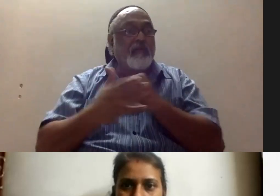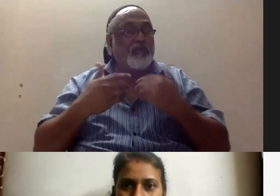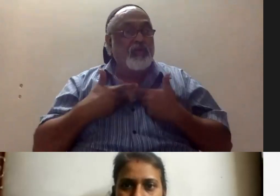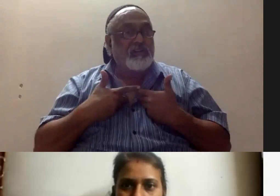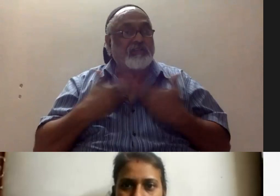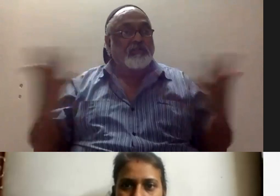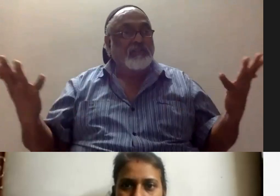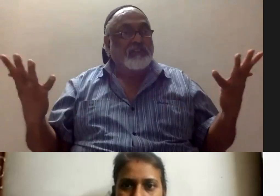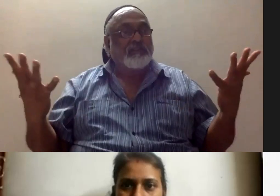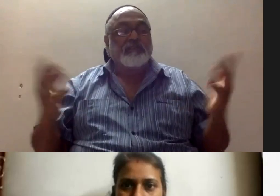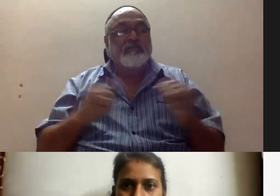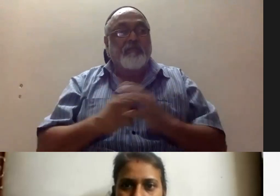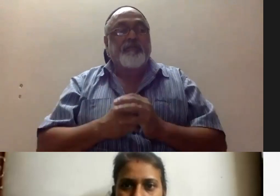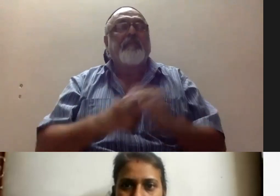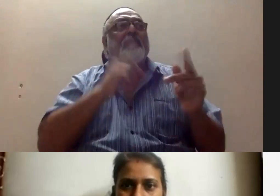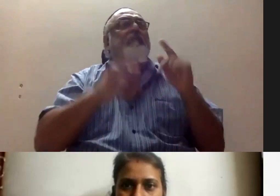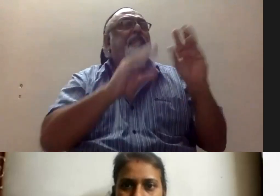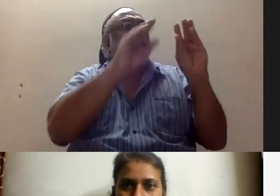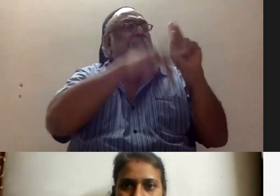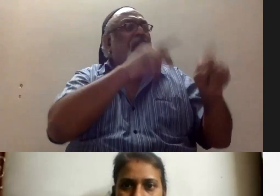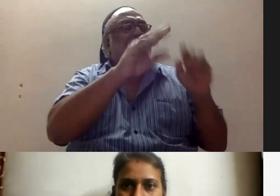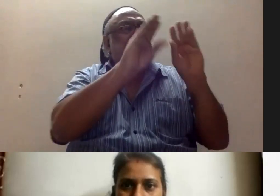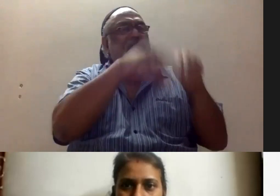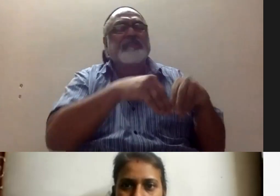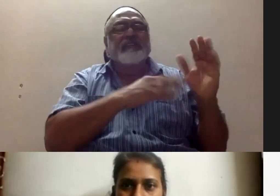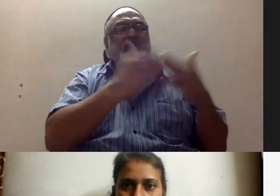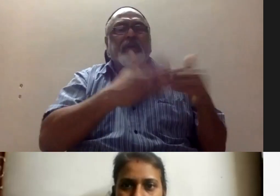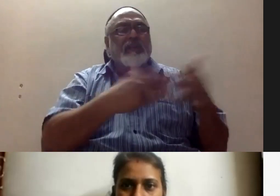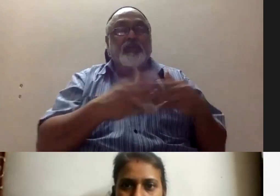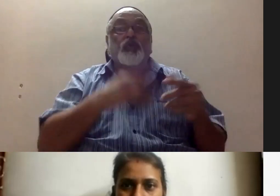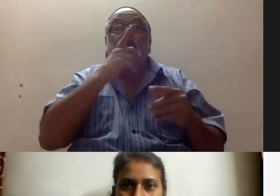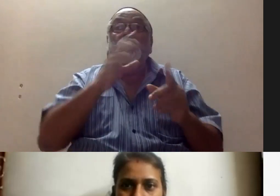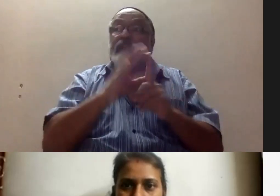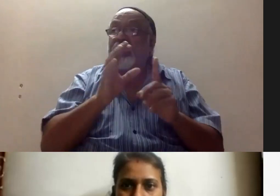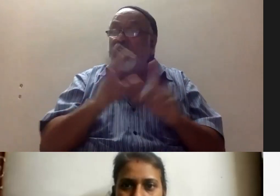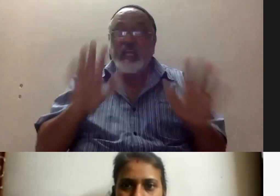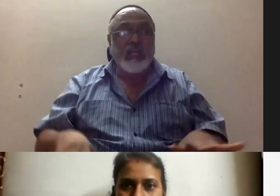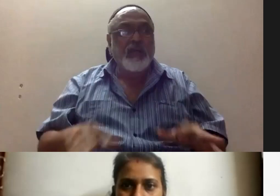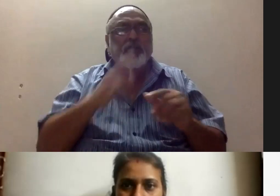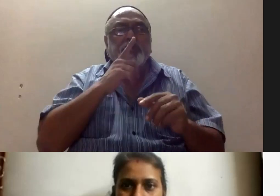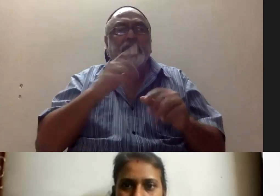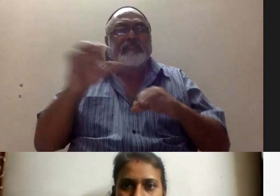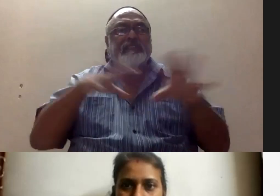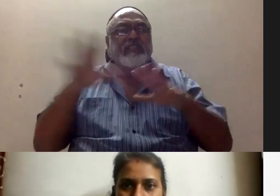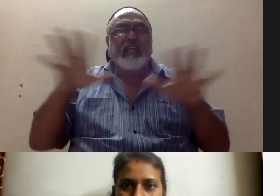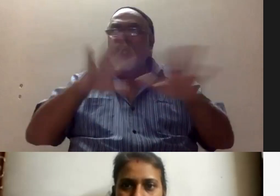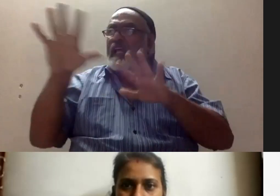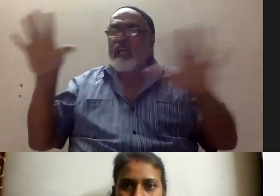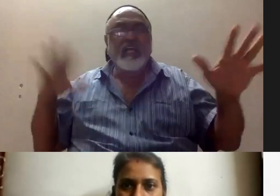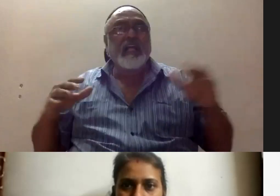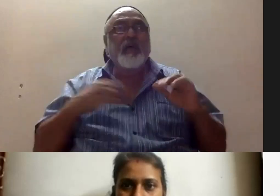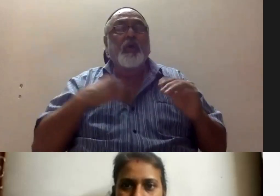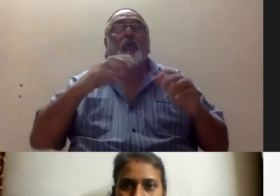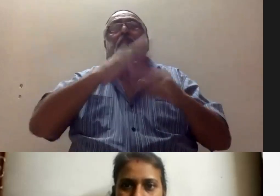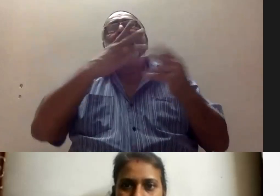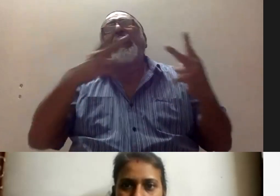हो, नंबर्स में कम हो, लेकिन मैं फिर भी कहूंगी कि जो दिल्ली वाले हैं या सिटीज में हैं, उनके पास इतना ऑप्शंस